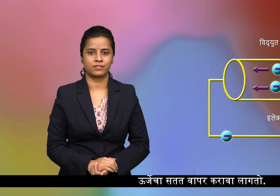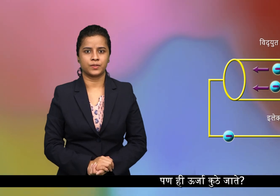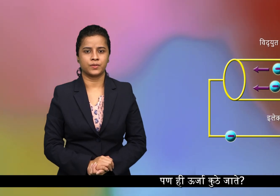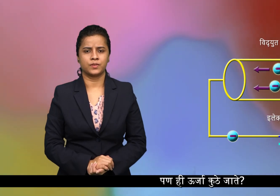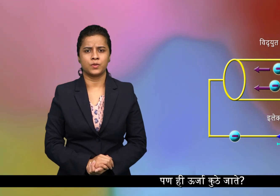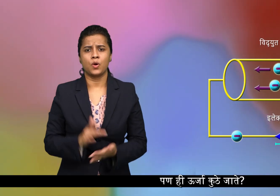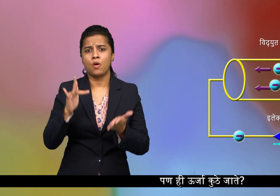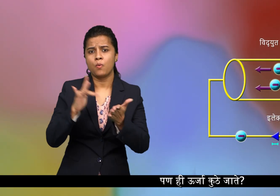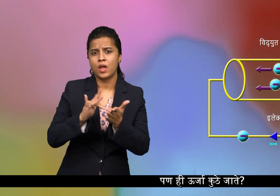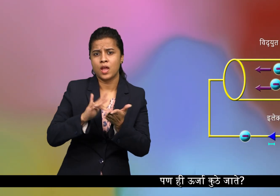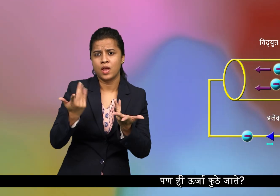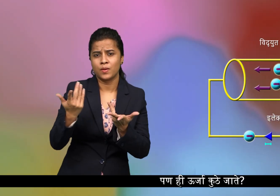पण ही ऊर्जा कुठे जाते?